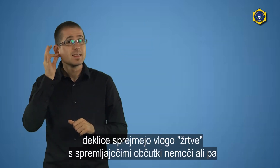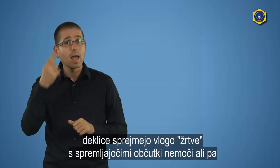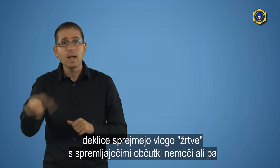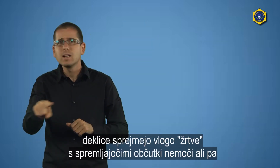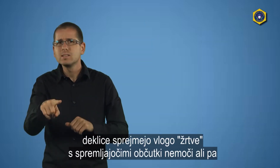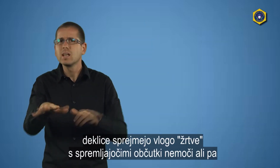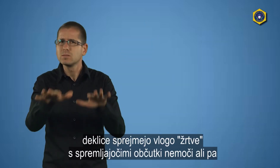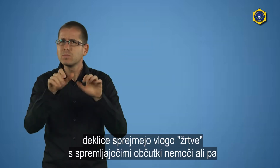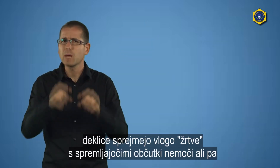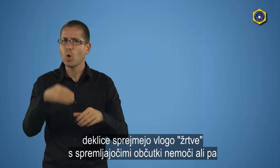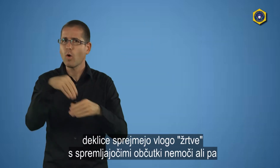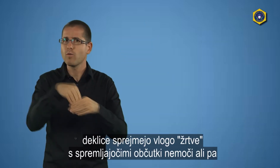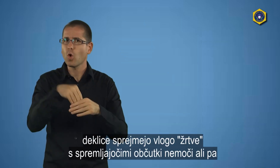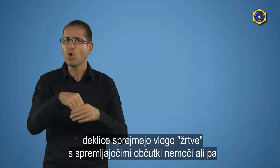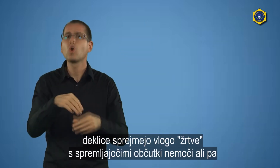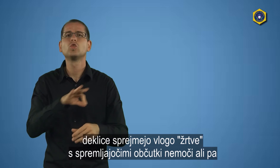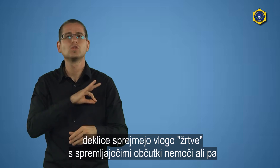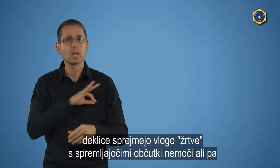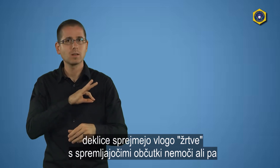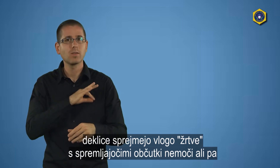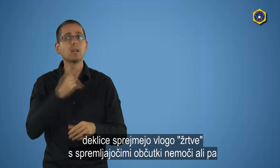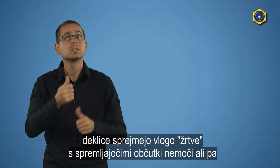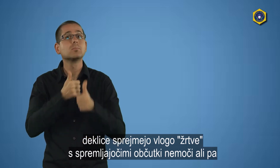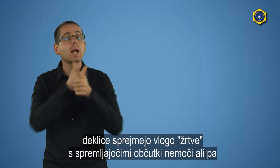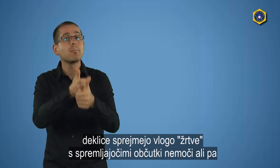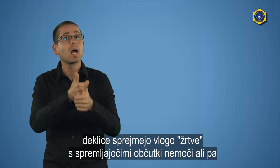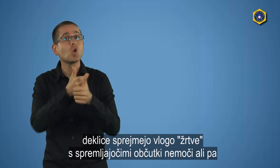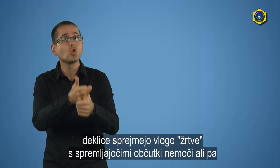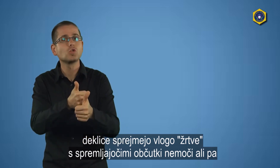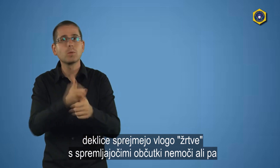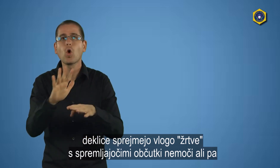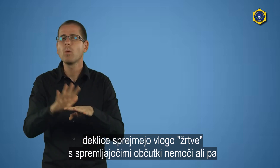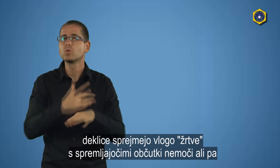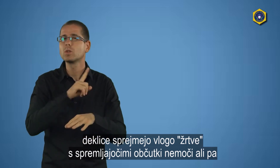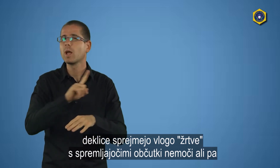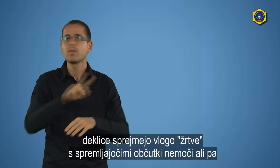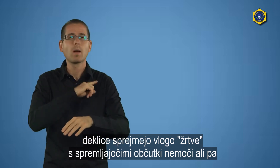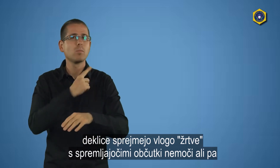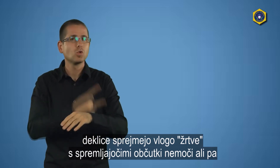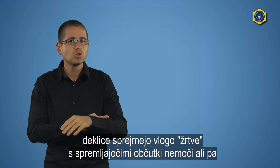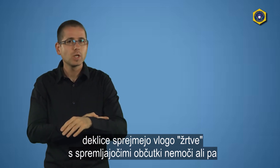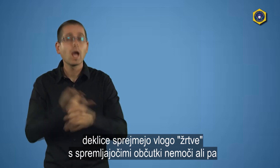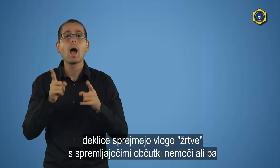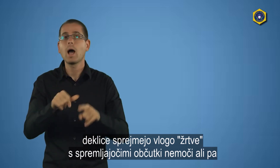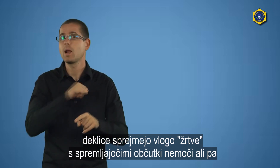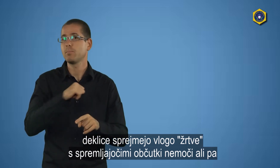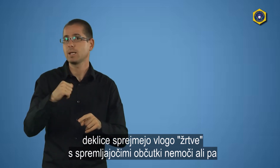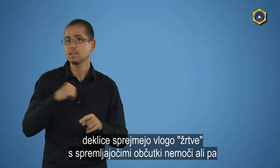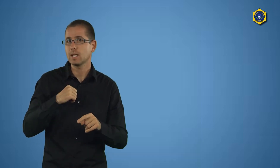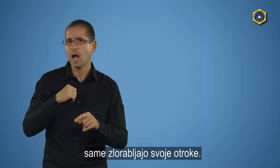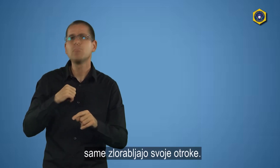Deklice sprejmejo vlogo žrtve s spremljajočimi občutki nemoči ali pa same zlorabljajo svoje